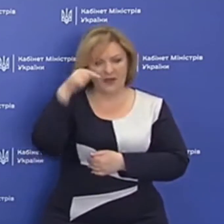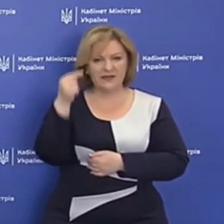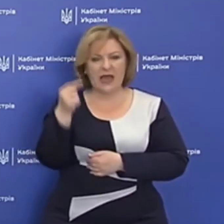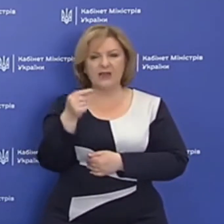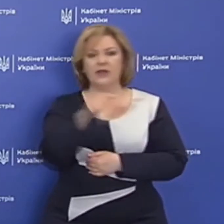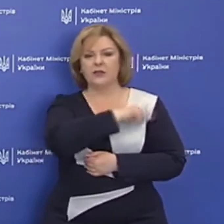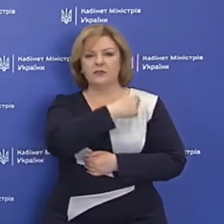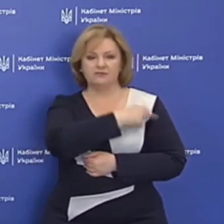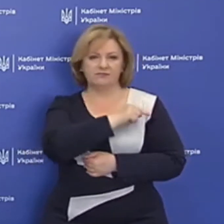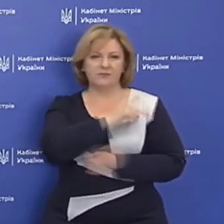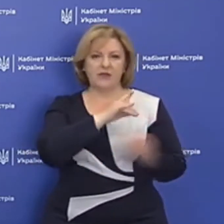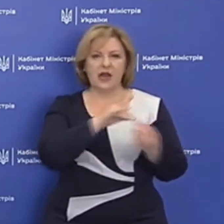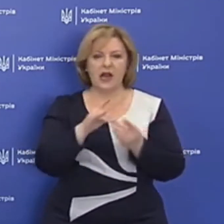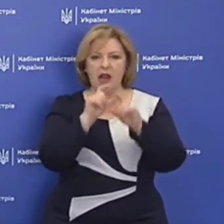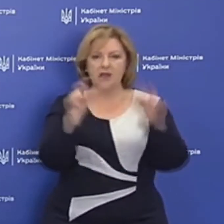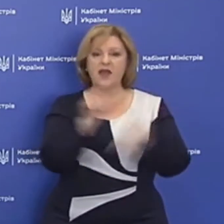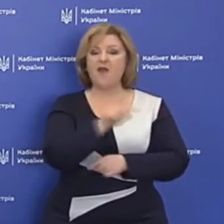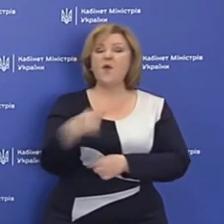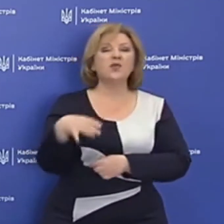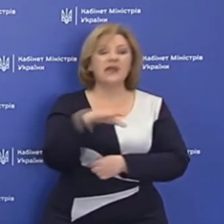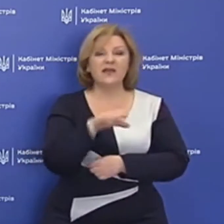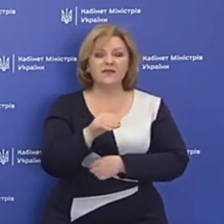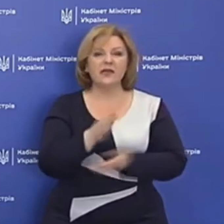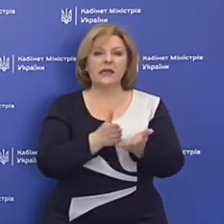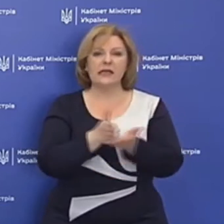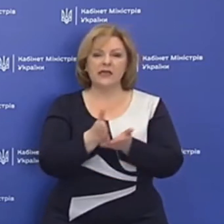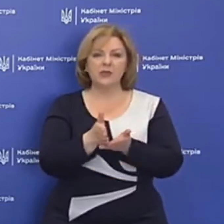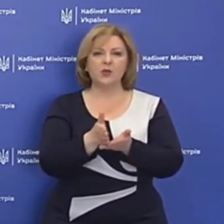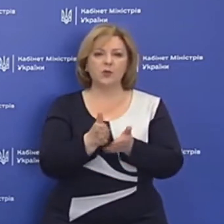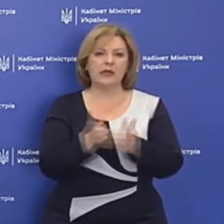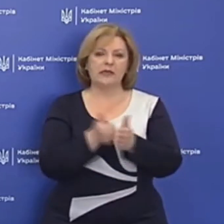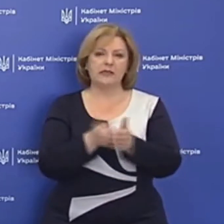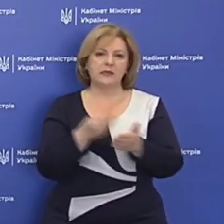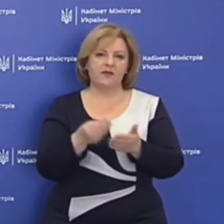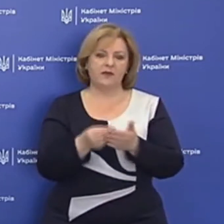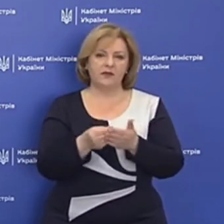психіатричних лікарнях. Тобто вони всі йдуть з дефіцитом.